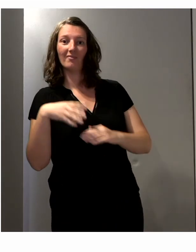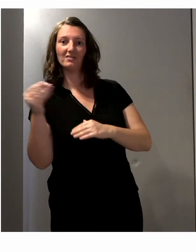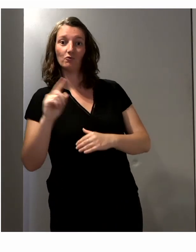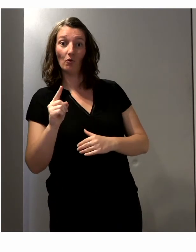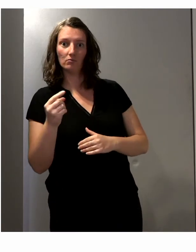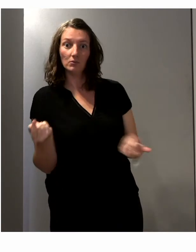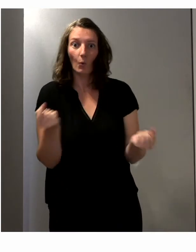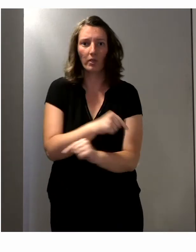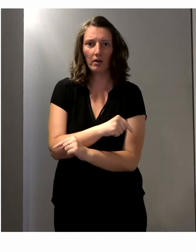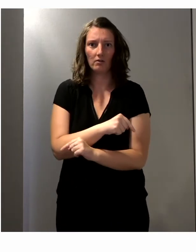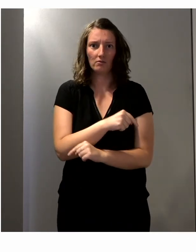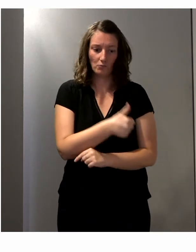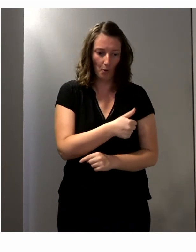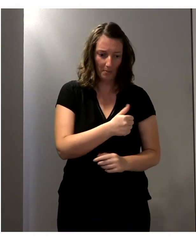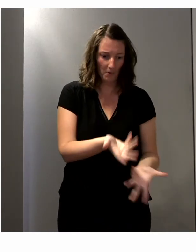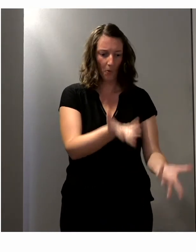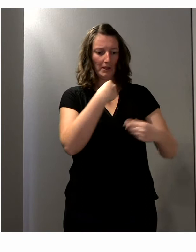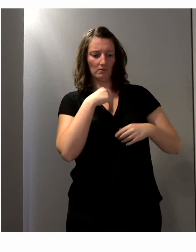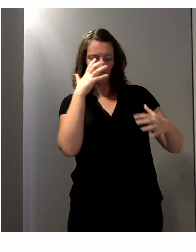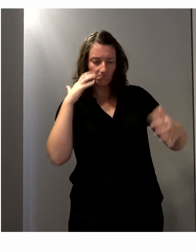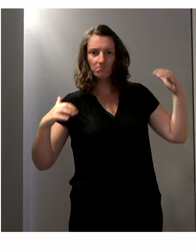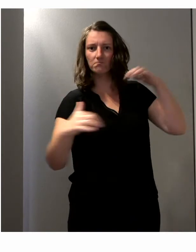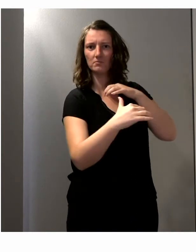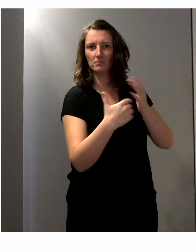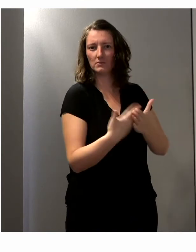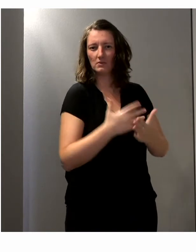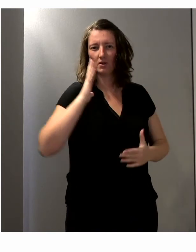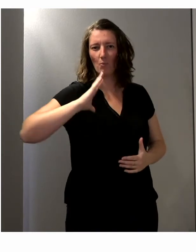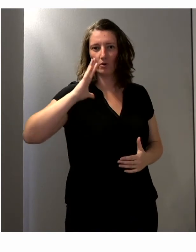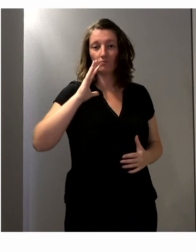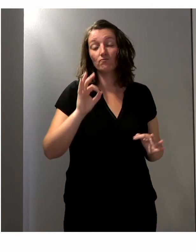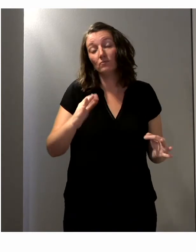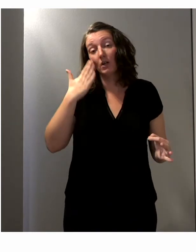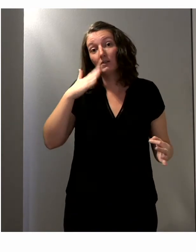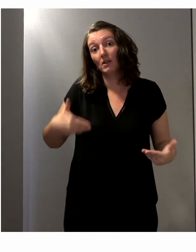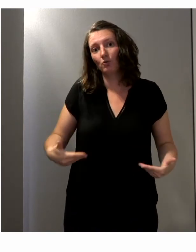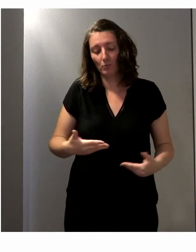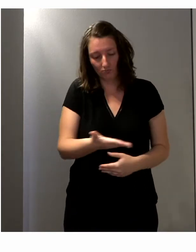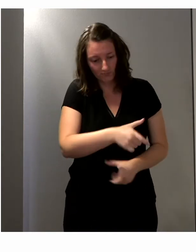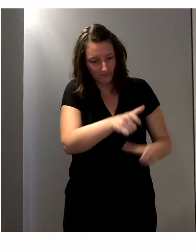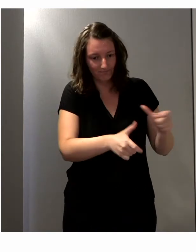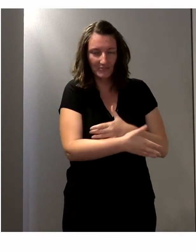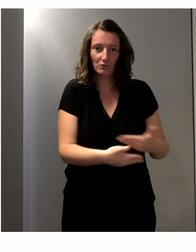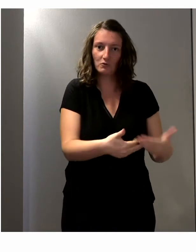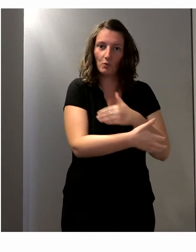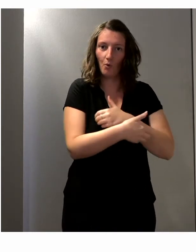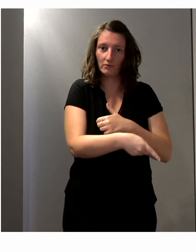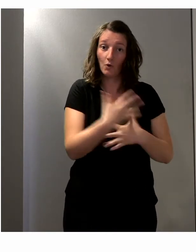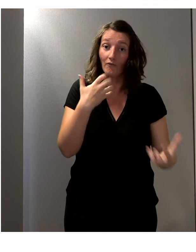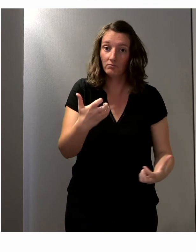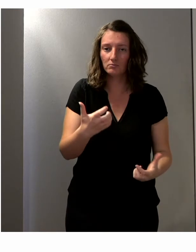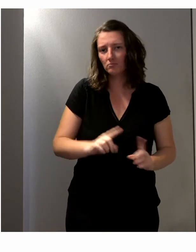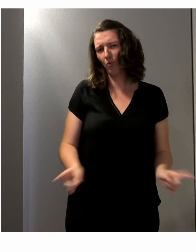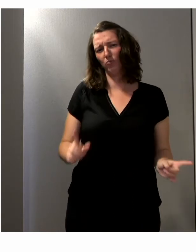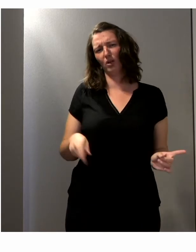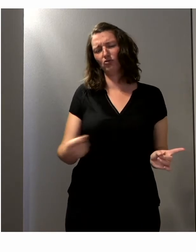souvent, on le sait tous aujourd'hui, bien souvent, s'ils vivent la pauvreté, ce n'est pas parce qu'ils le veulent, c'est parce qu'il